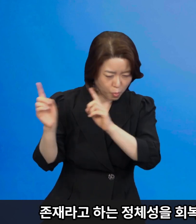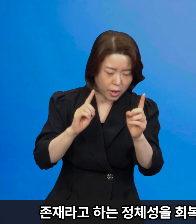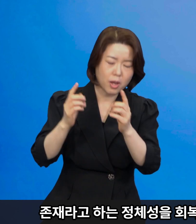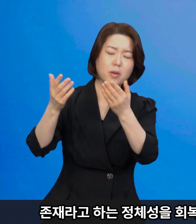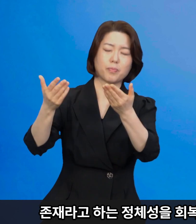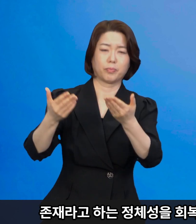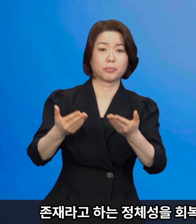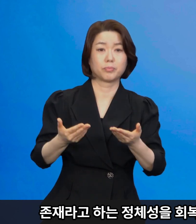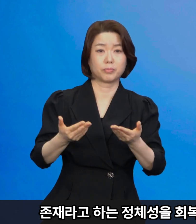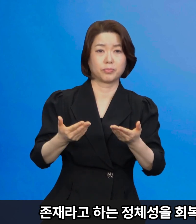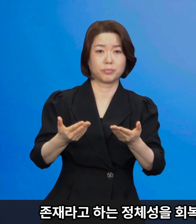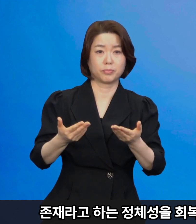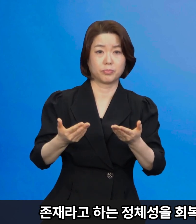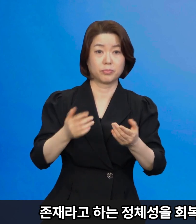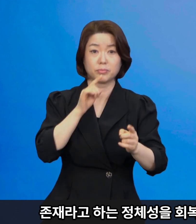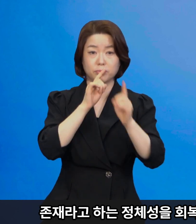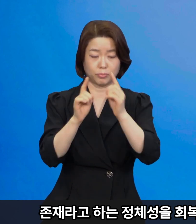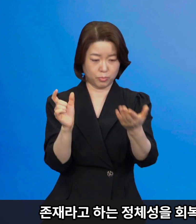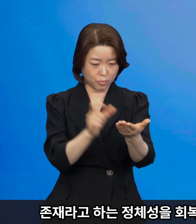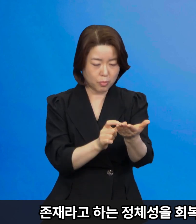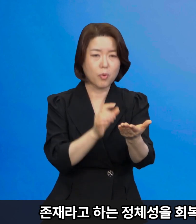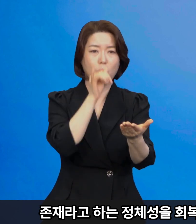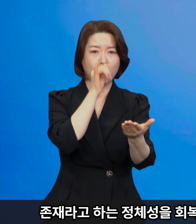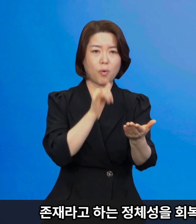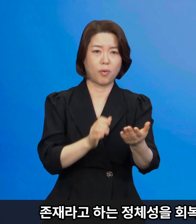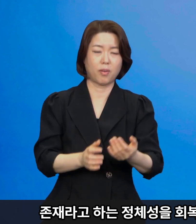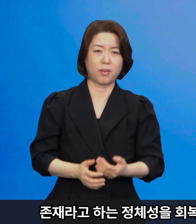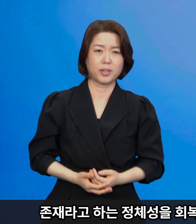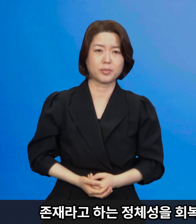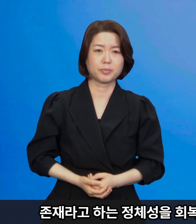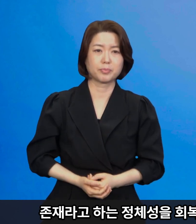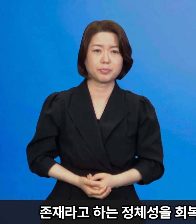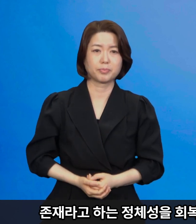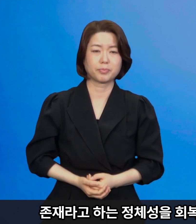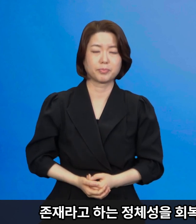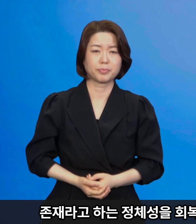회복시켜 주신다는 말씀이 되겠습니다.